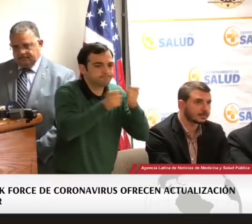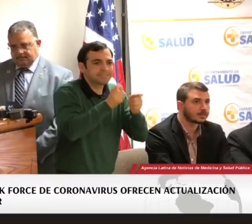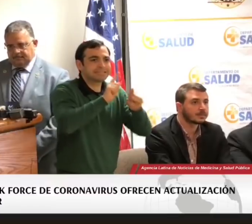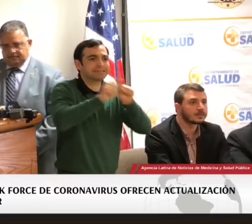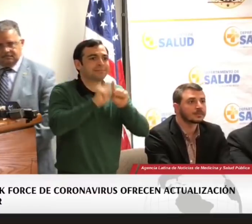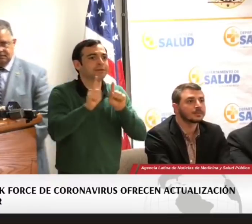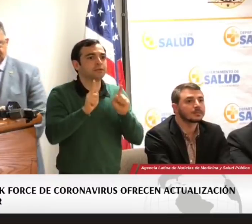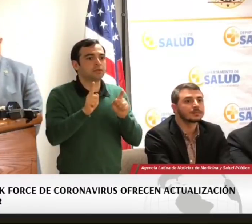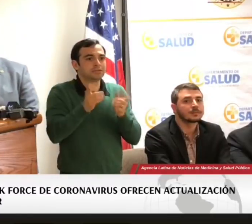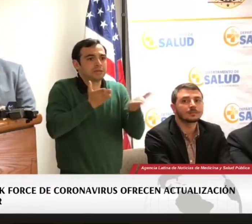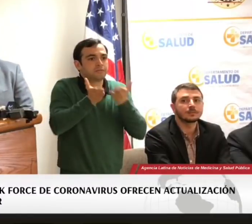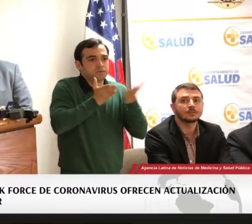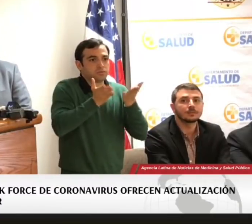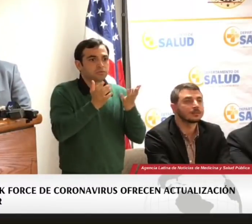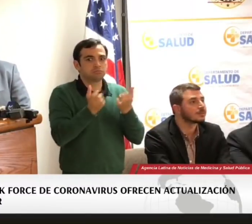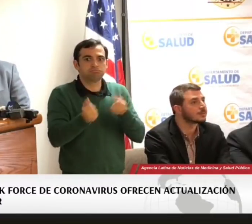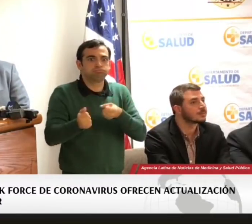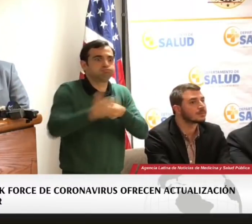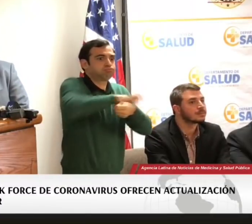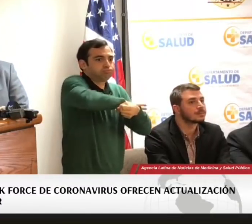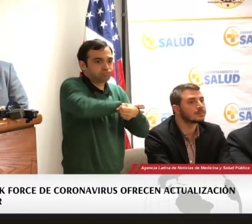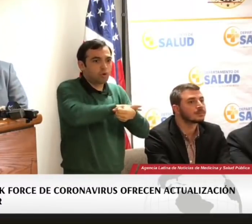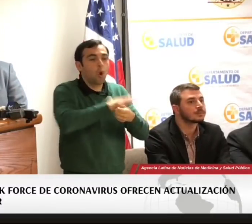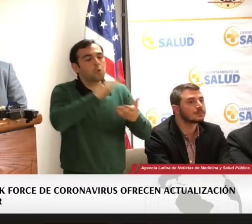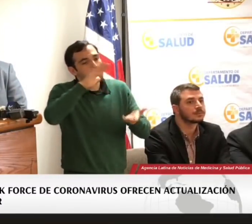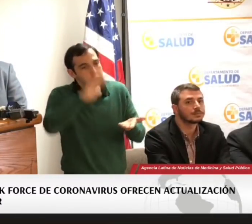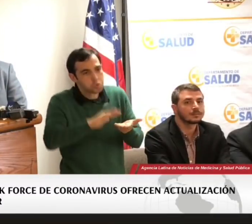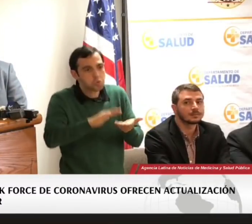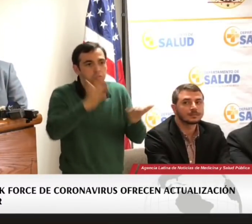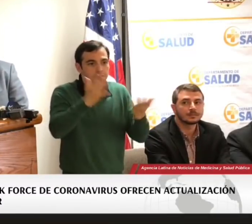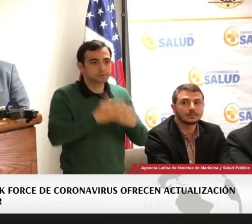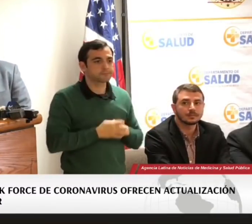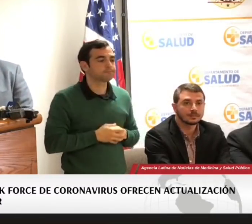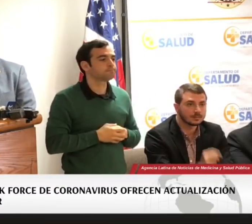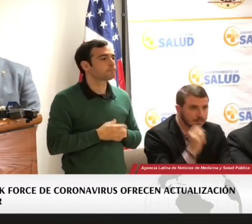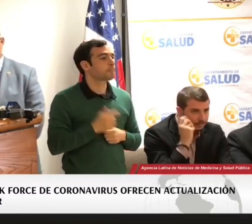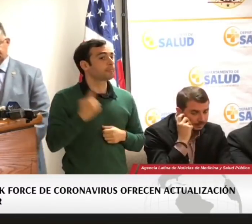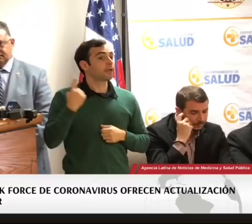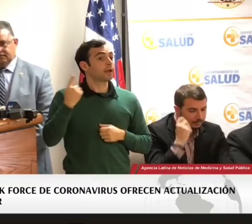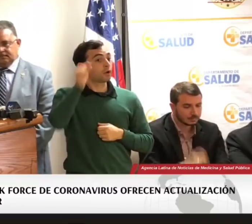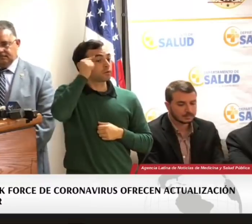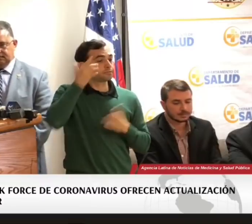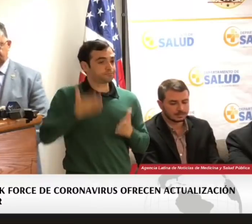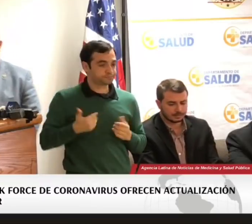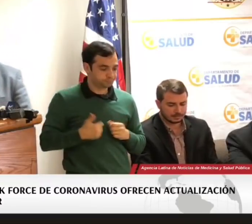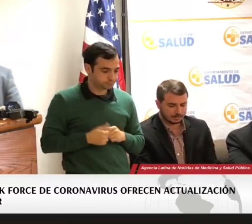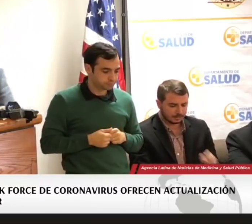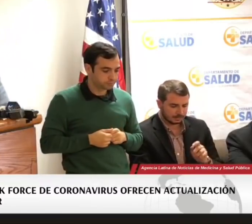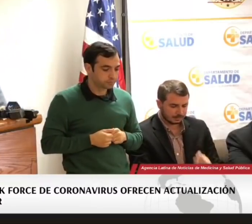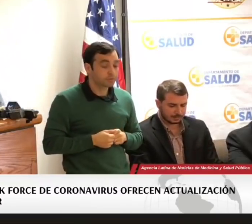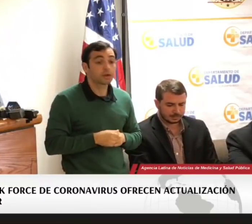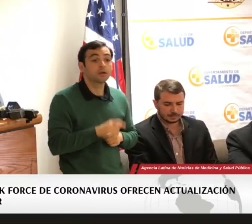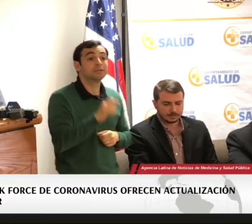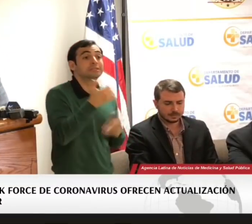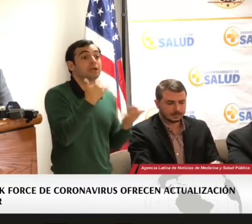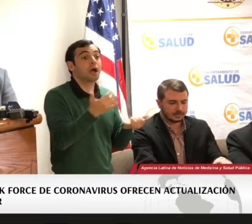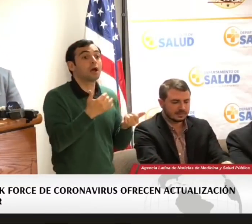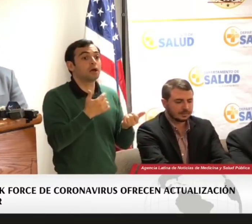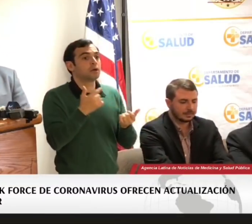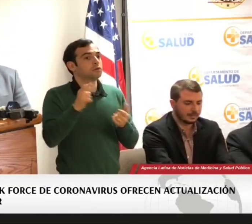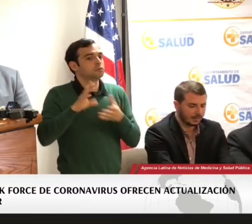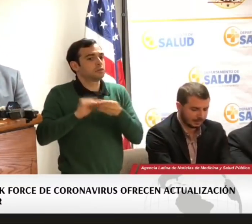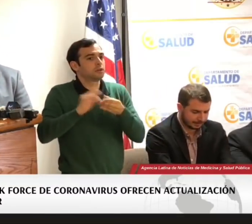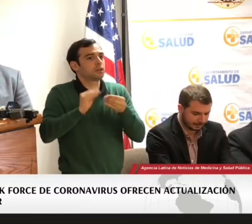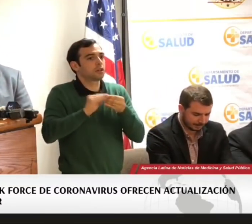los últimos. Y recuerden que además de esas alternativas que expresó la doctora, también hemos activado la Guardia Nacional, que tiene